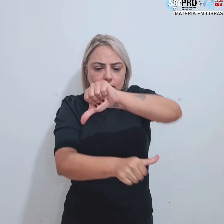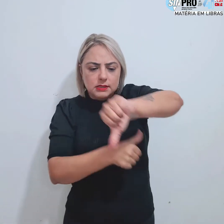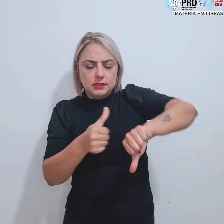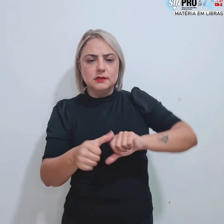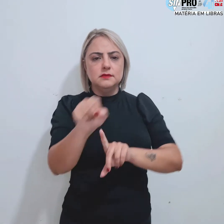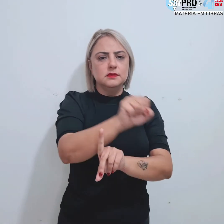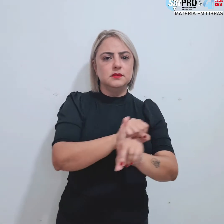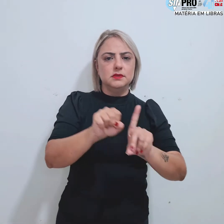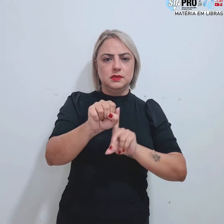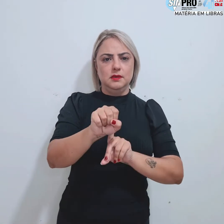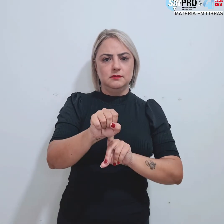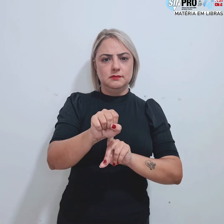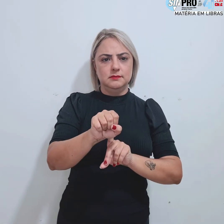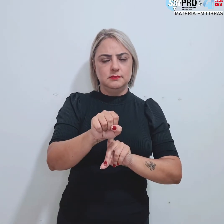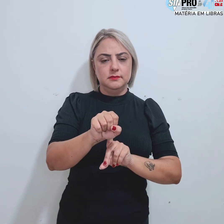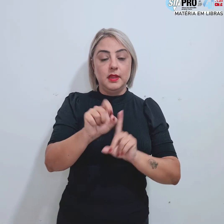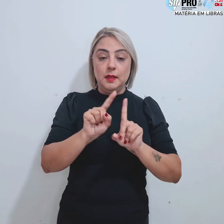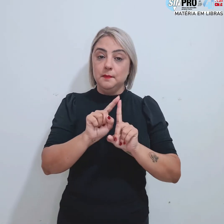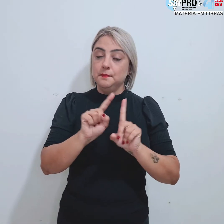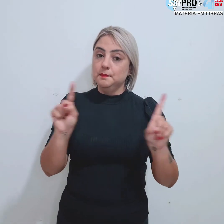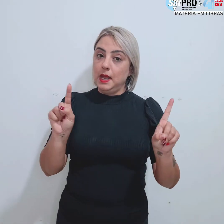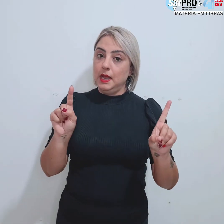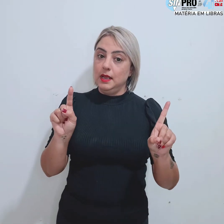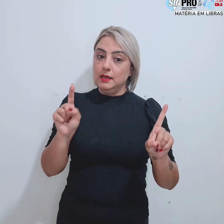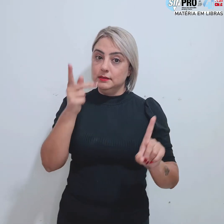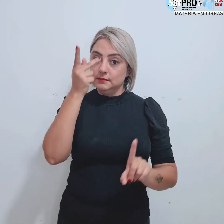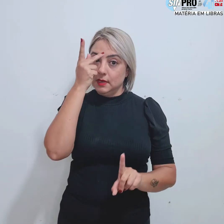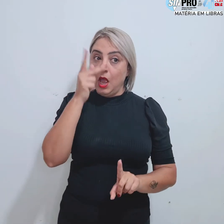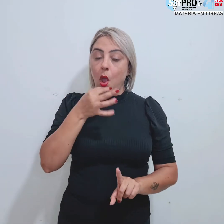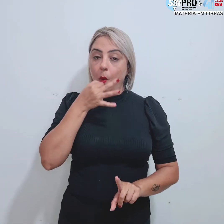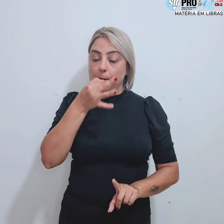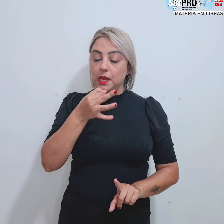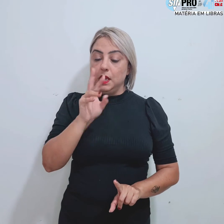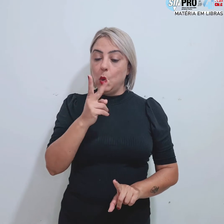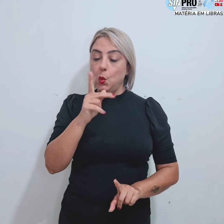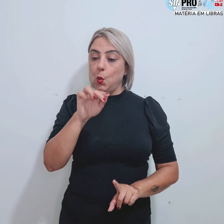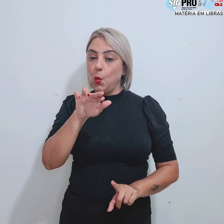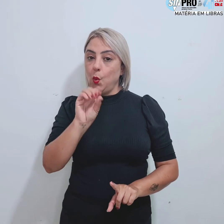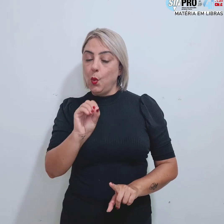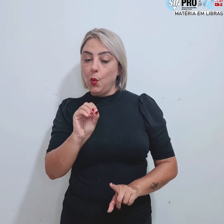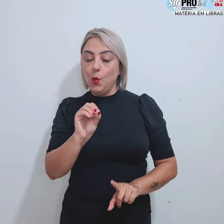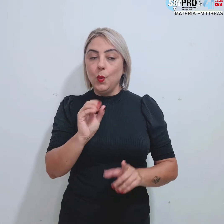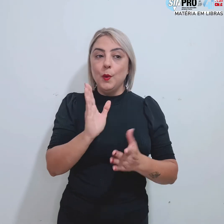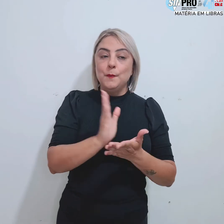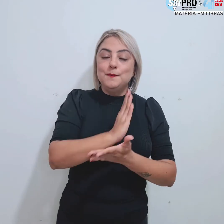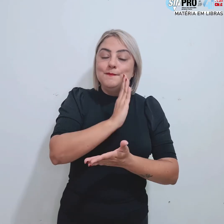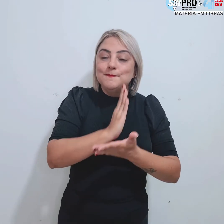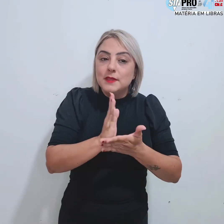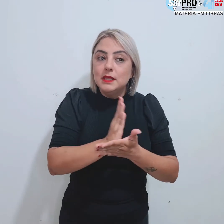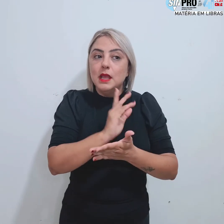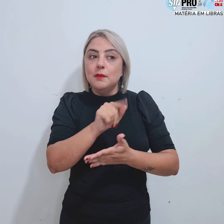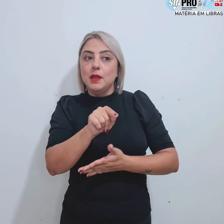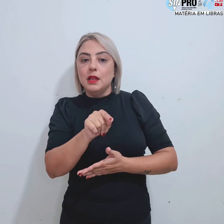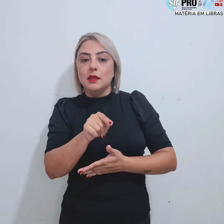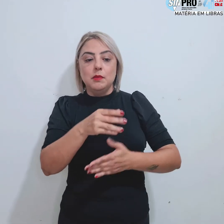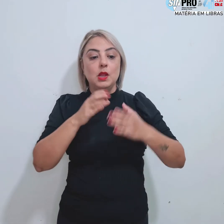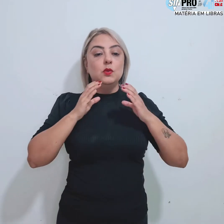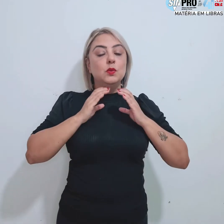transformação social. Entretanto, para ele, isso depende principalmente do